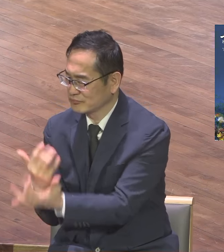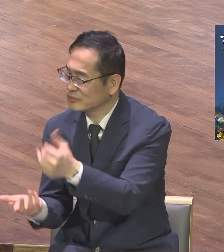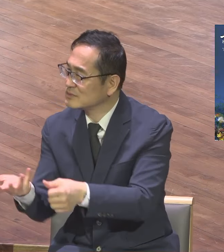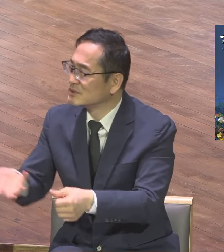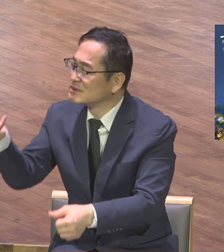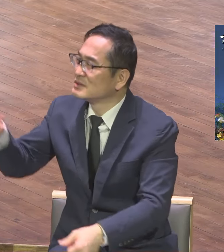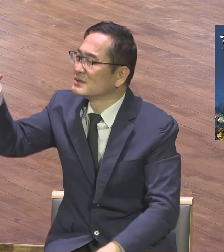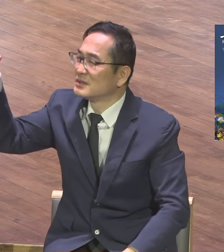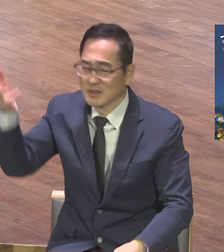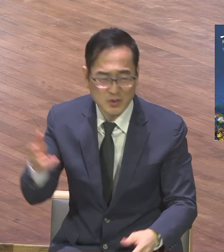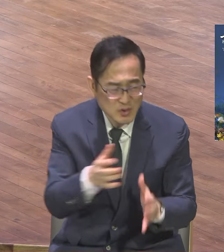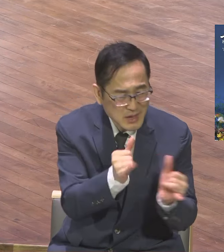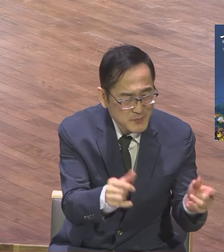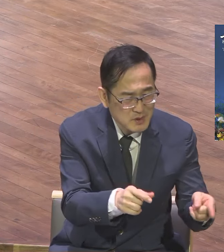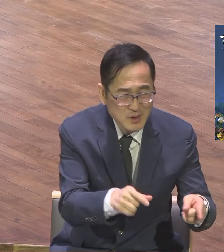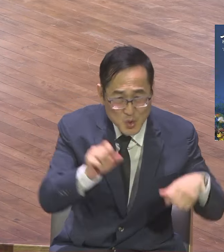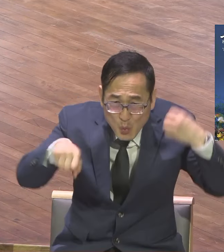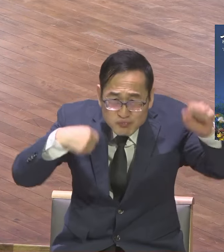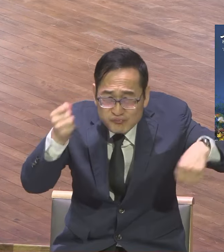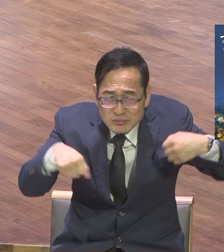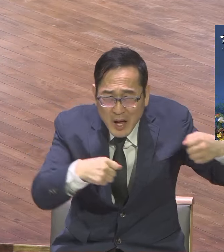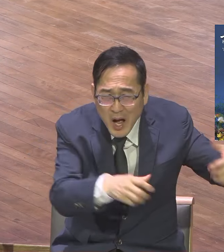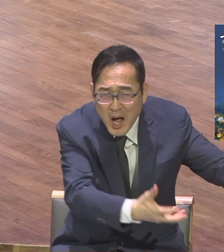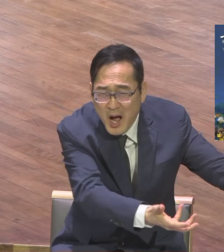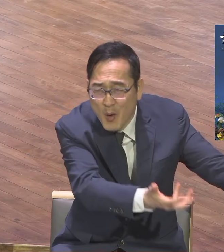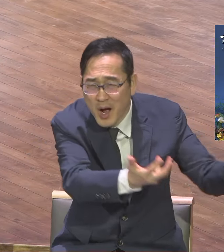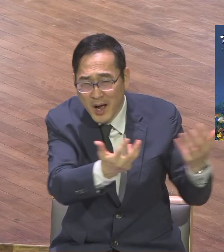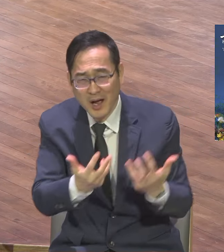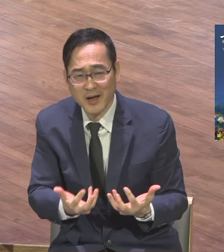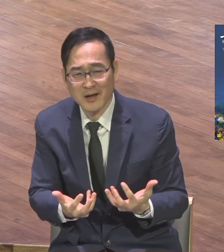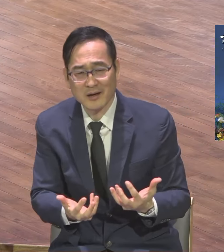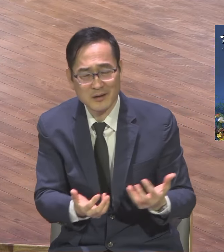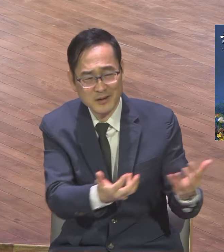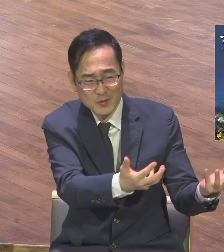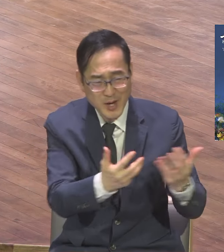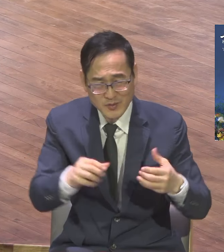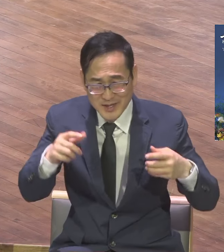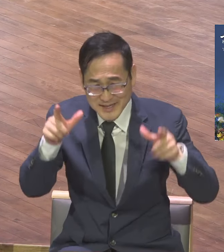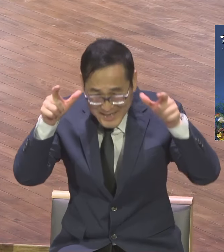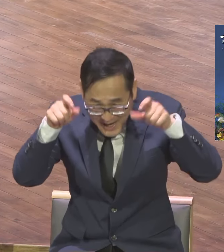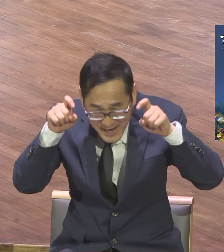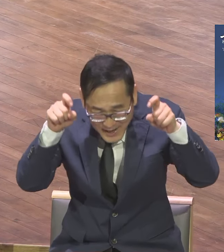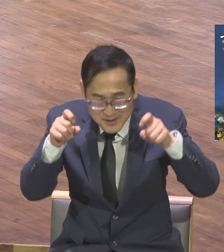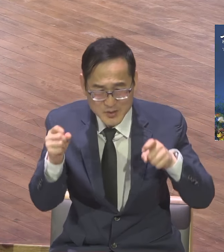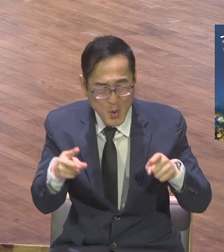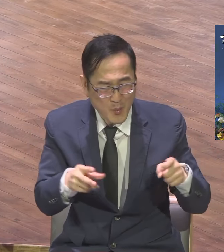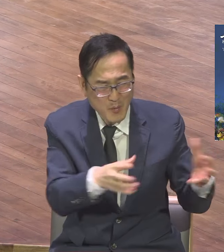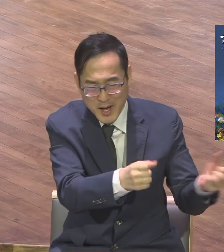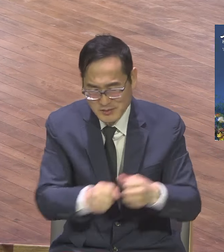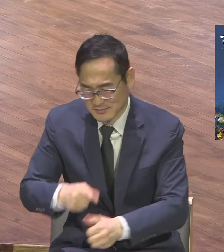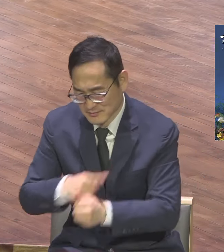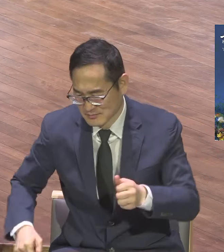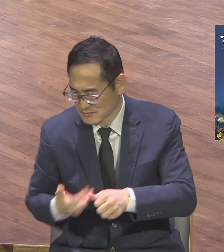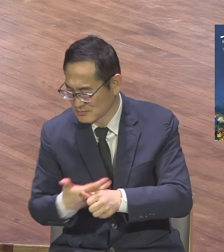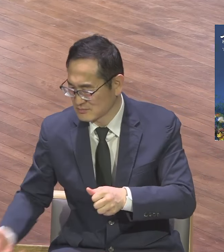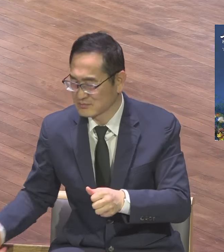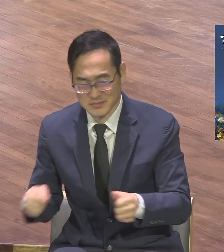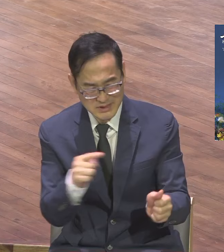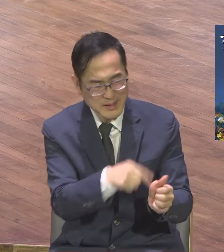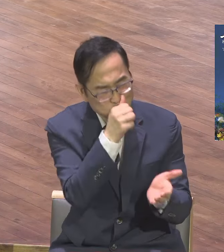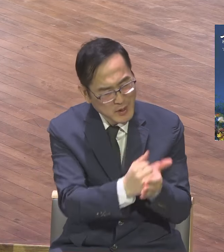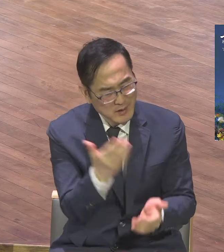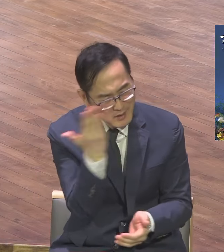맹지를 때는 막 이스라엘 사람들이 전 디아스포라들 다 몰려오니까 양들을 막 잡으니까 제일 많이 잡을